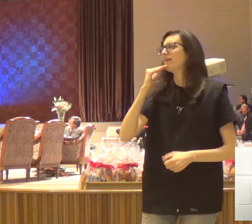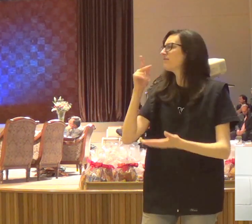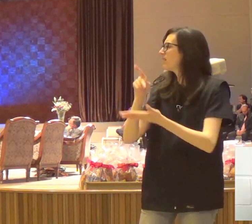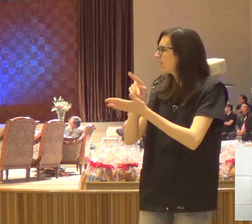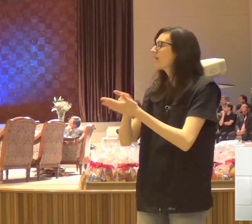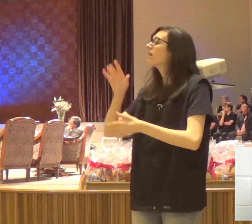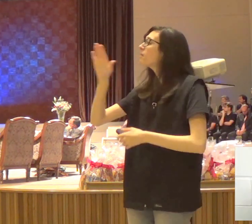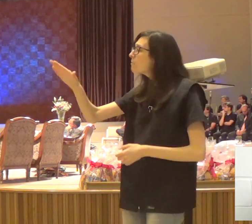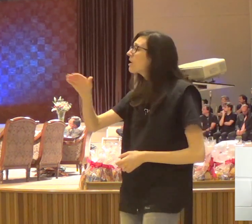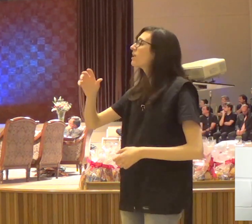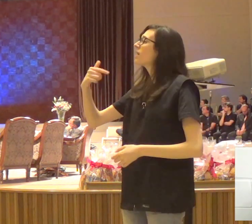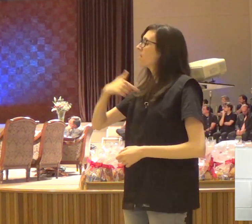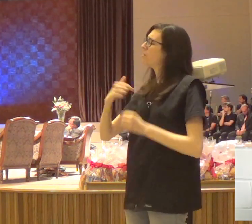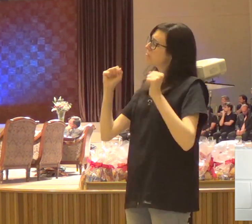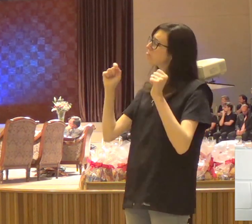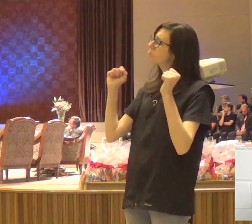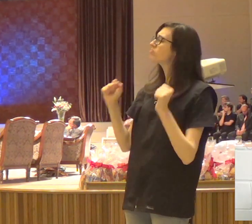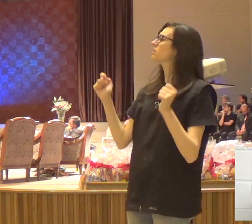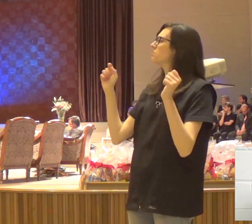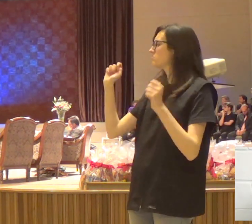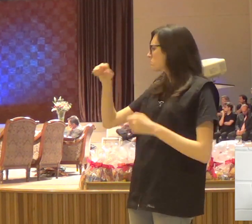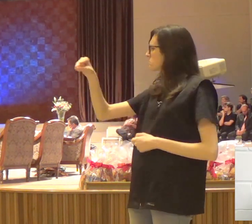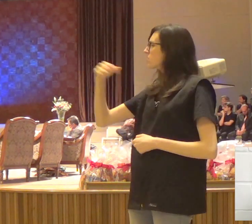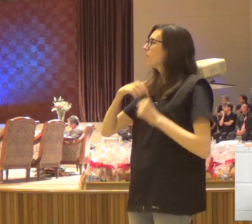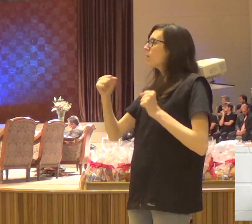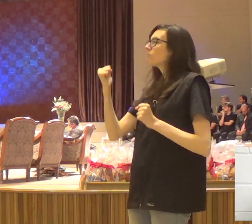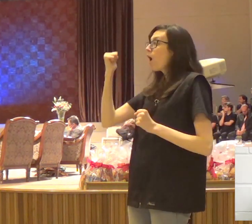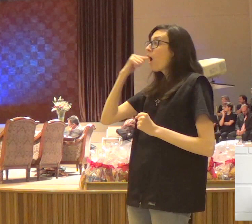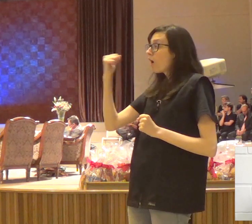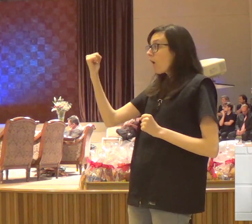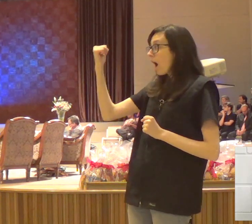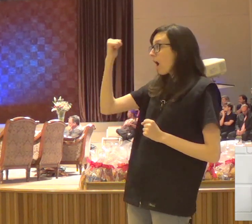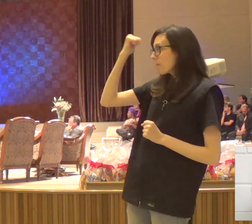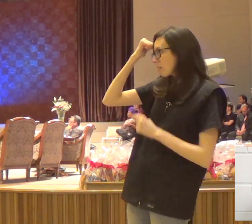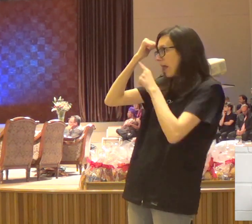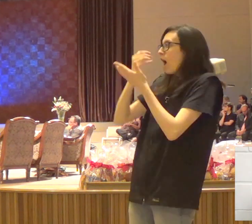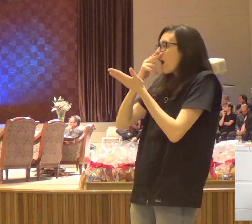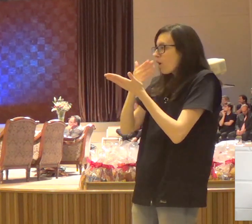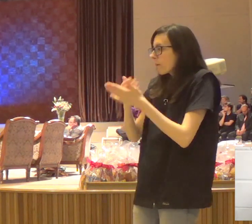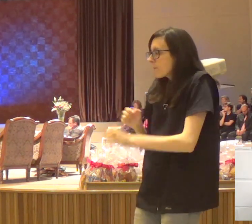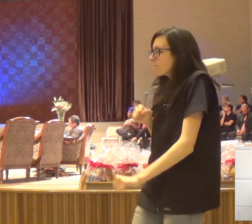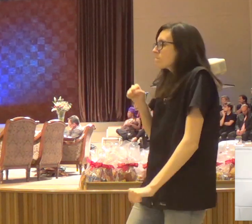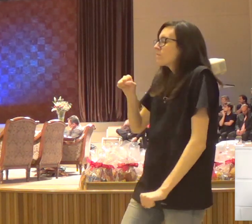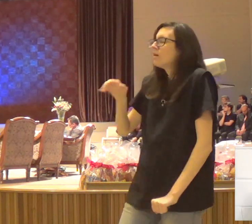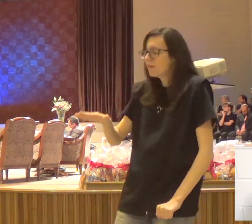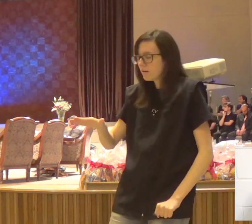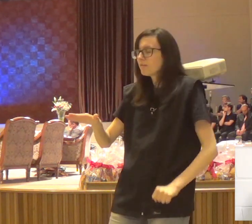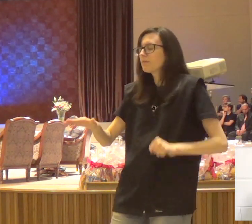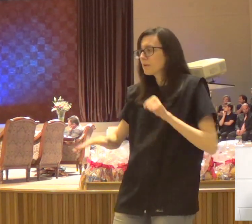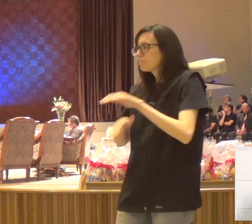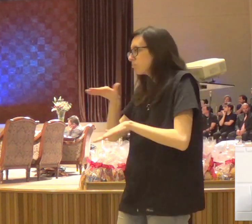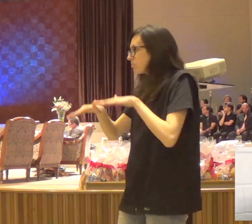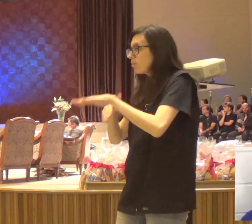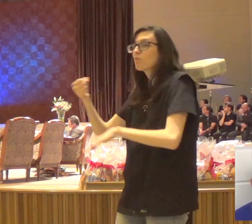eu estou tendo a chance, a oportunidade de me arrepender e acho que é o primeiro passo que para mim seguir um